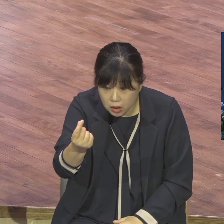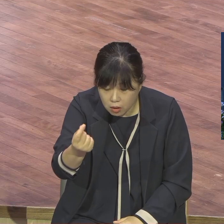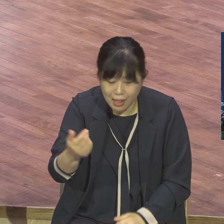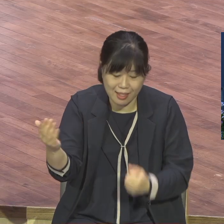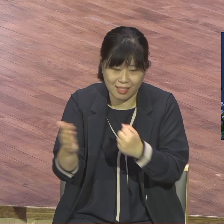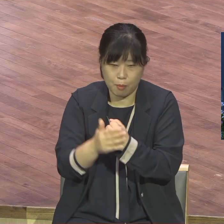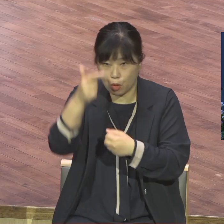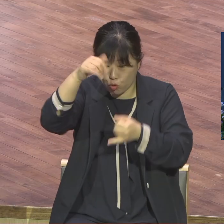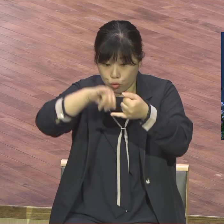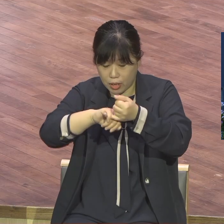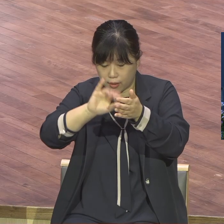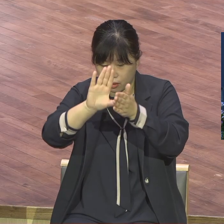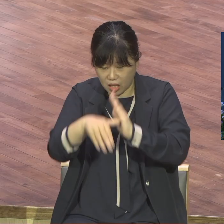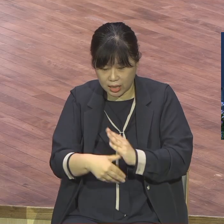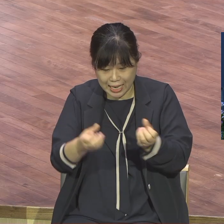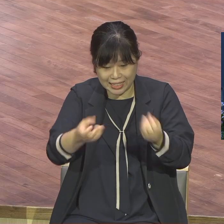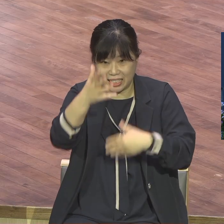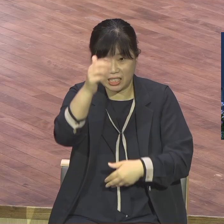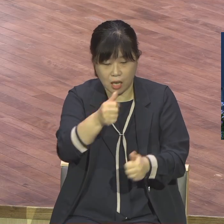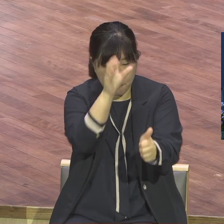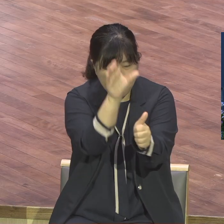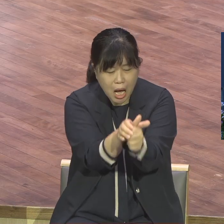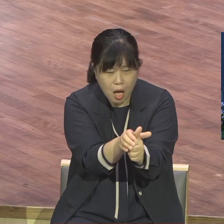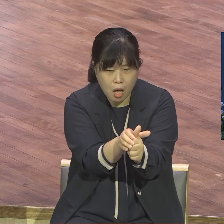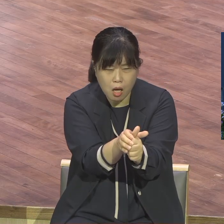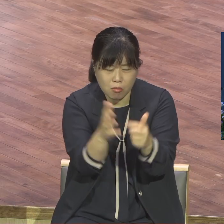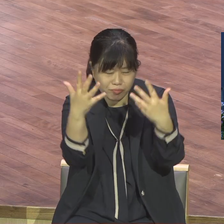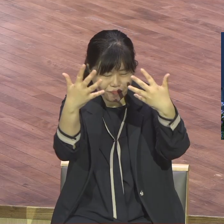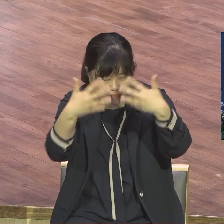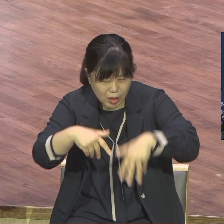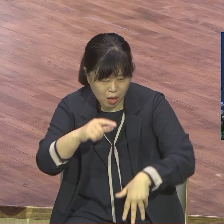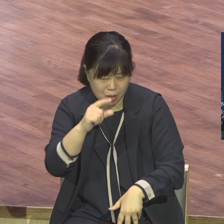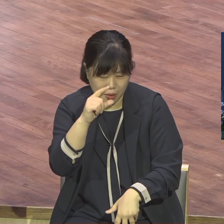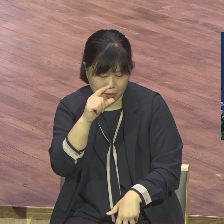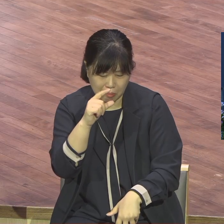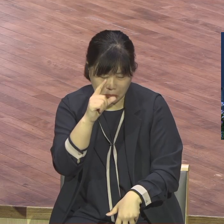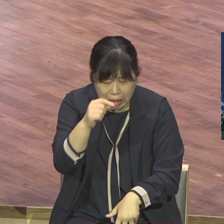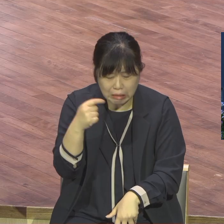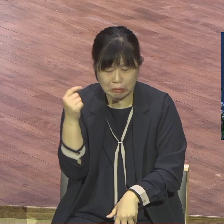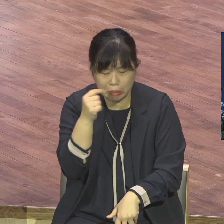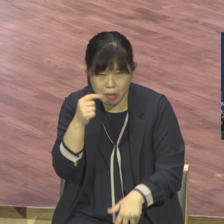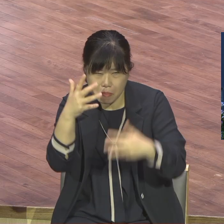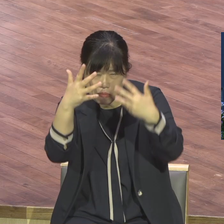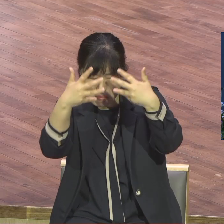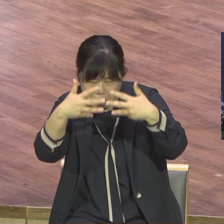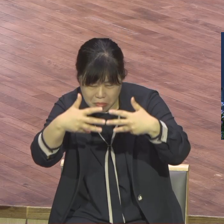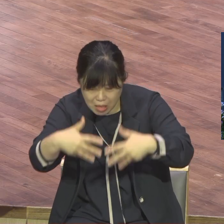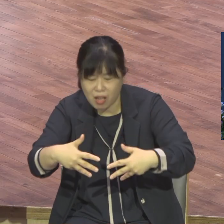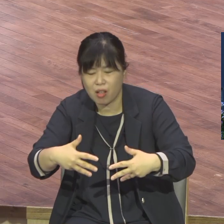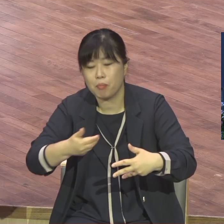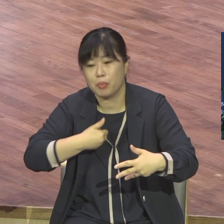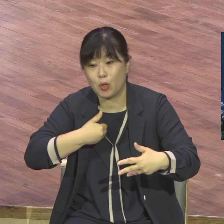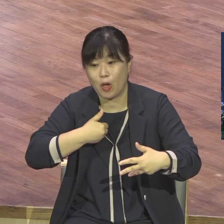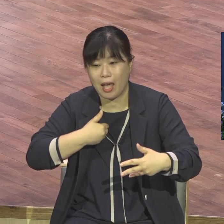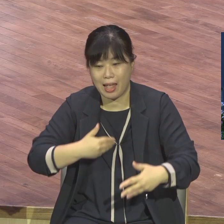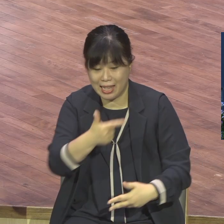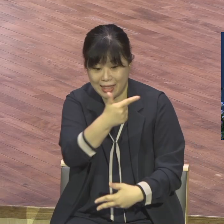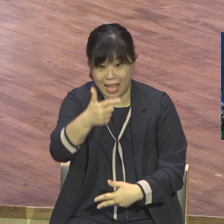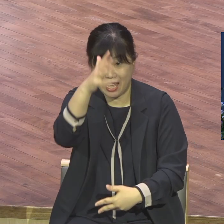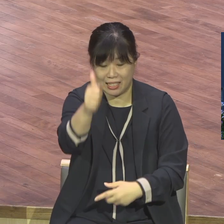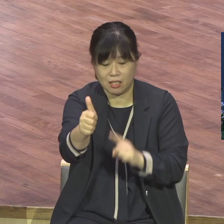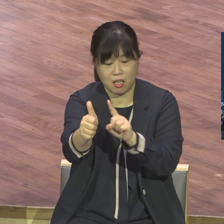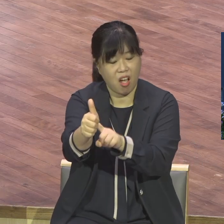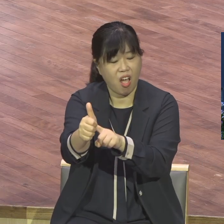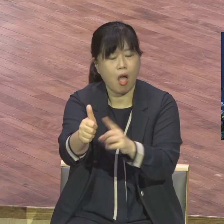될 수 없었어요. 제사장은 딱 대제사장 딱 한 명이요. 그렇게 제사장 그분이 하나님께 나아가